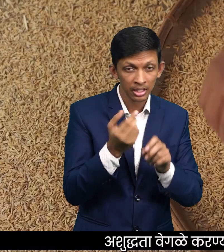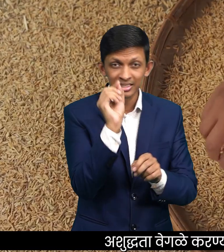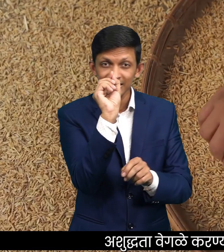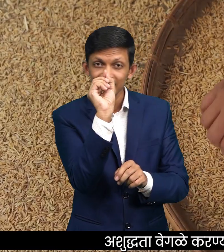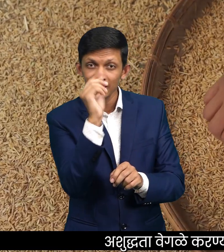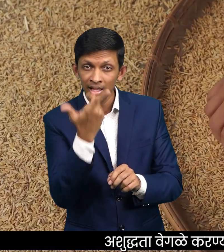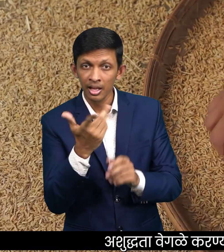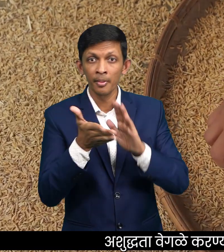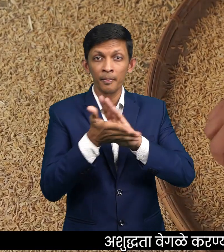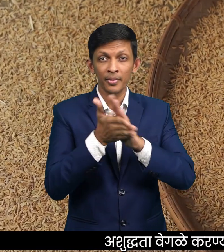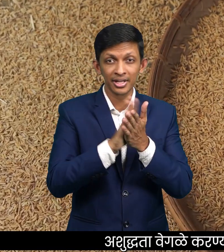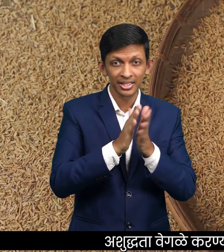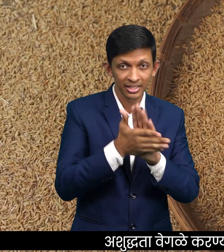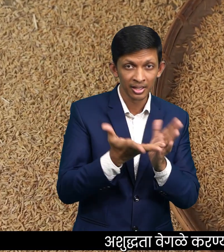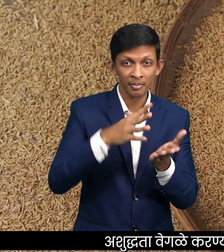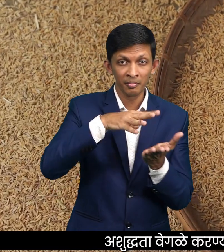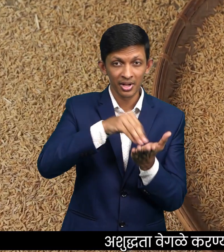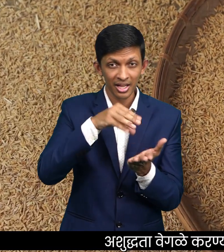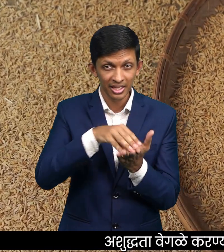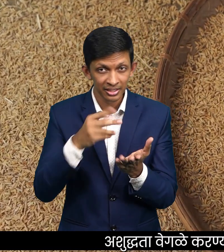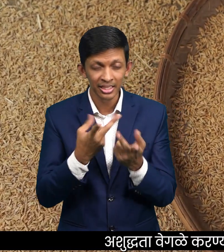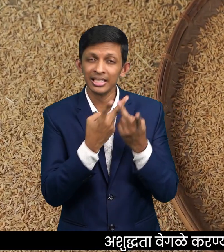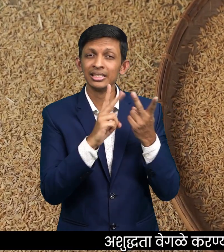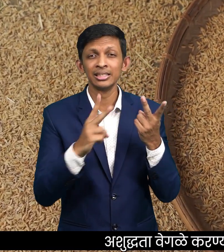अशुद्धता वेगळे करण्यासाठी वापरली जाऊ शकते.